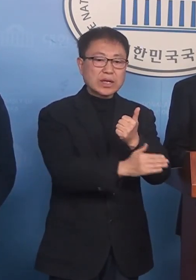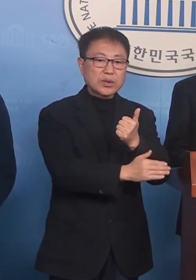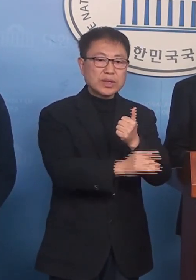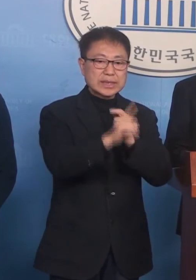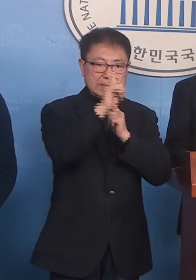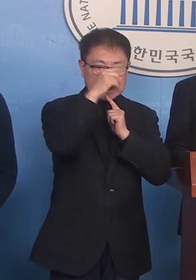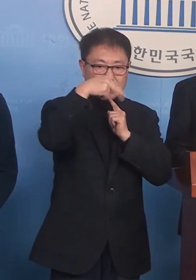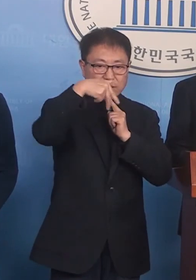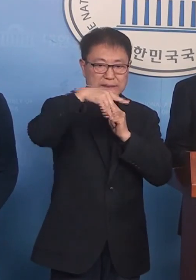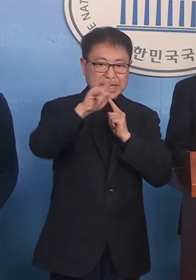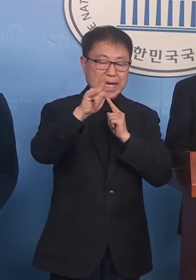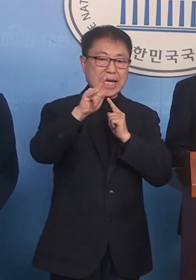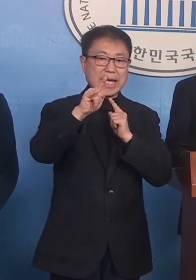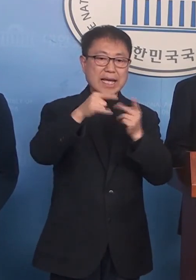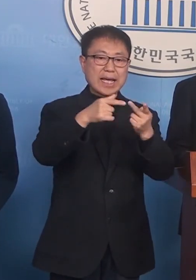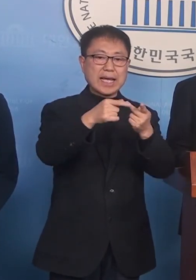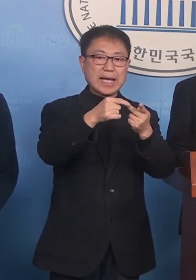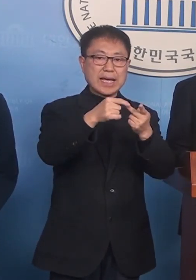이성재